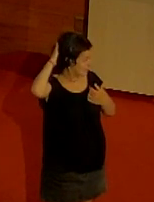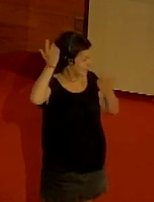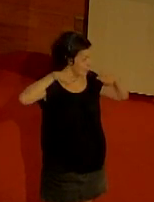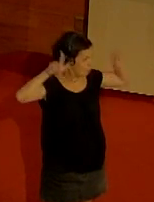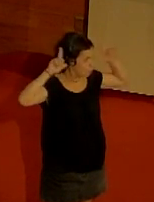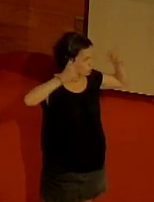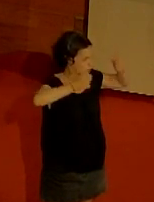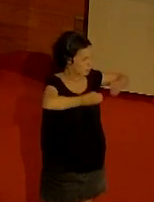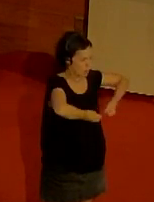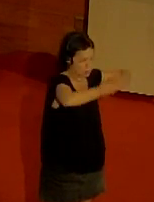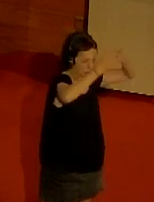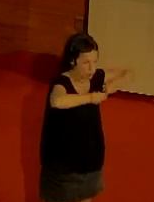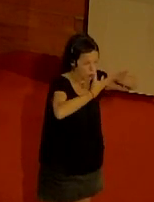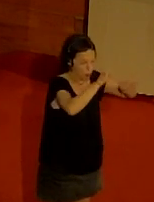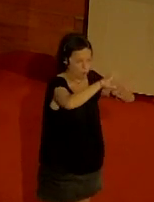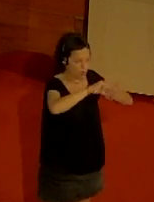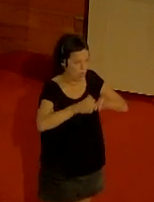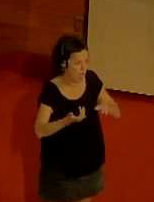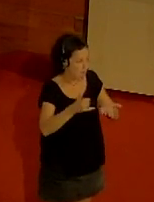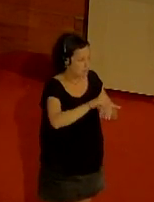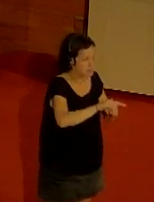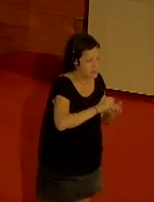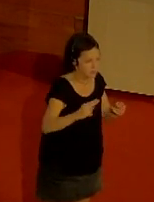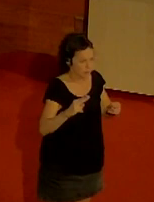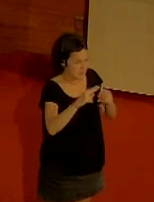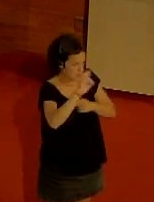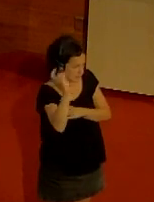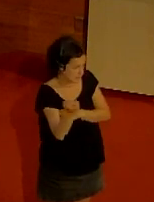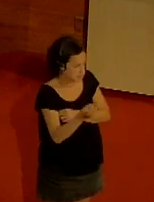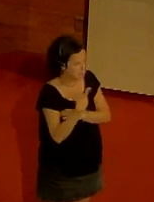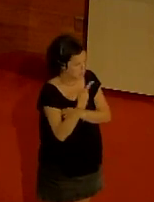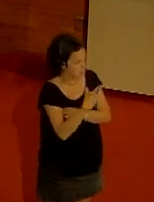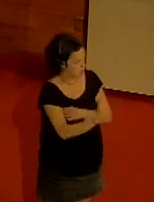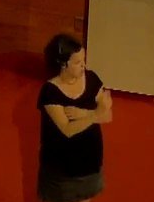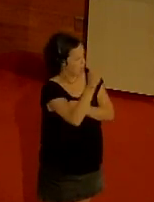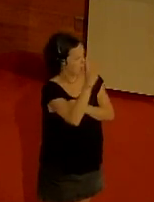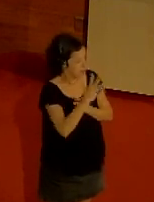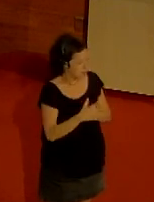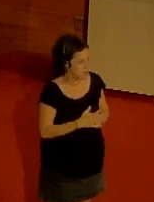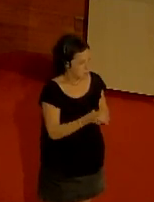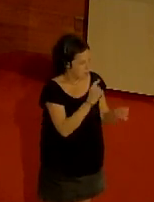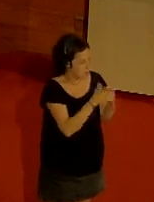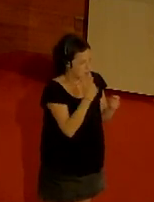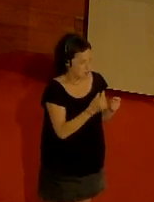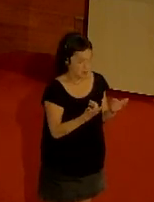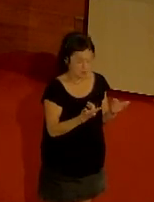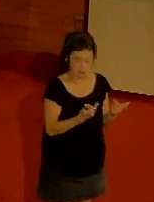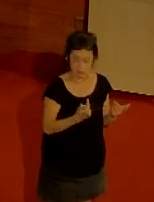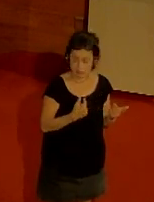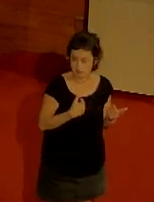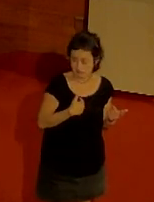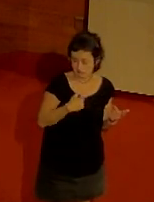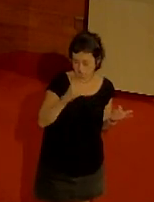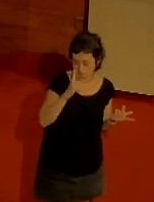Rascacielos, París, Dubái, Nueva York, y esto tiene mucho éxito. Una cosa un poco kitsch, ¿no? Yo me lo tomaba como así,